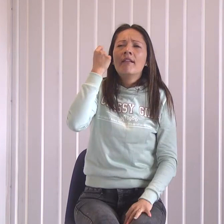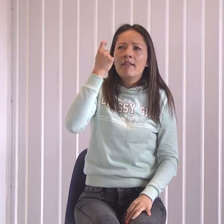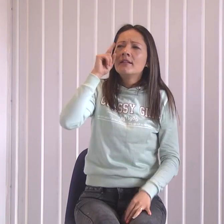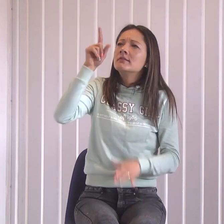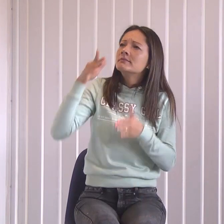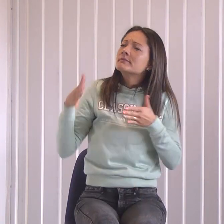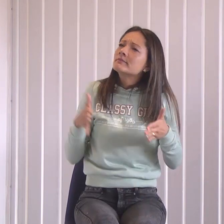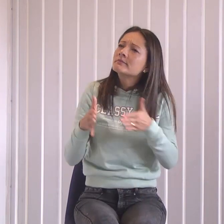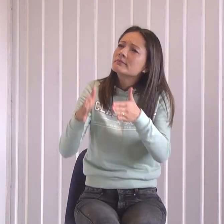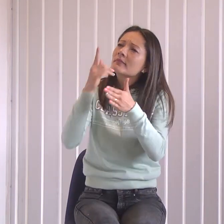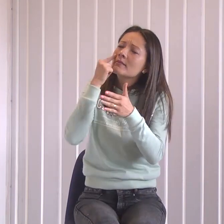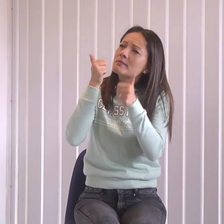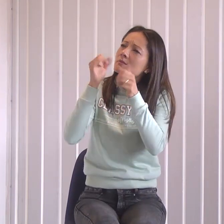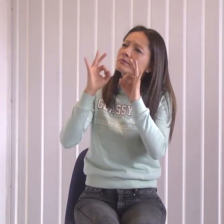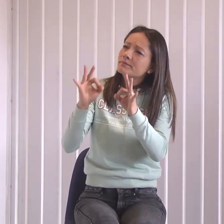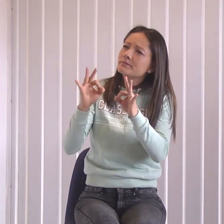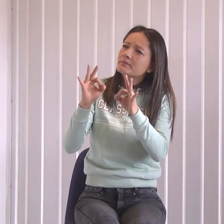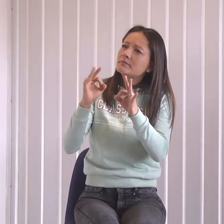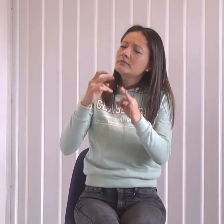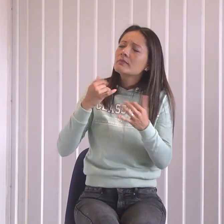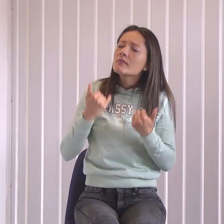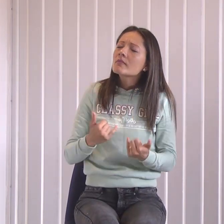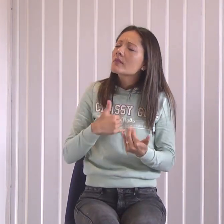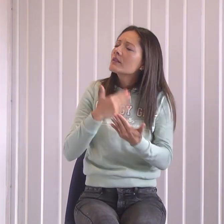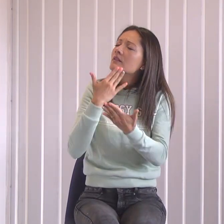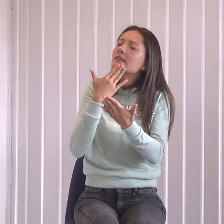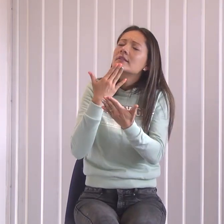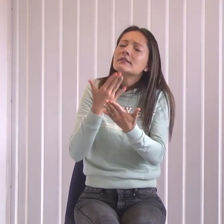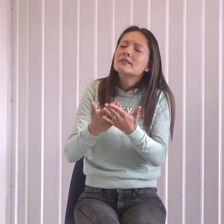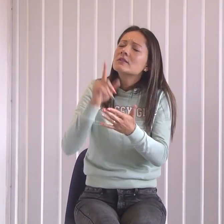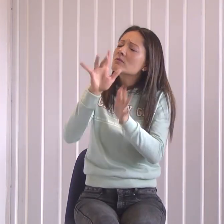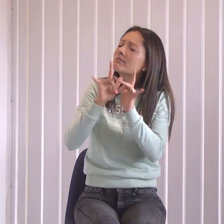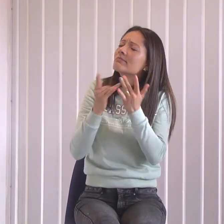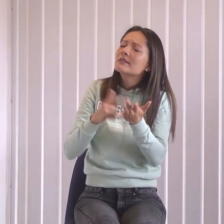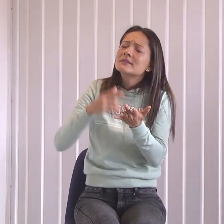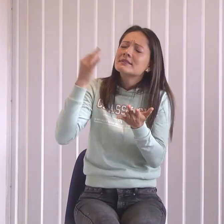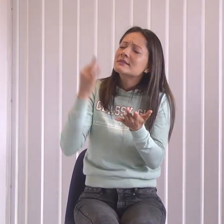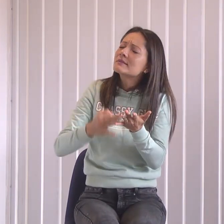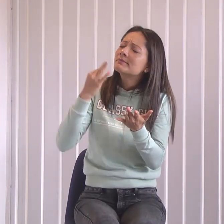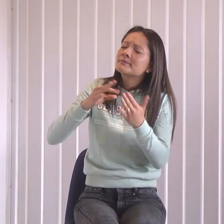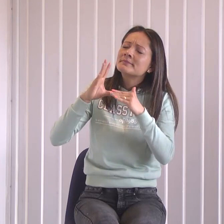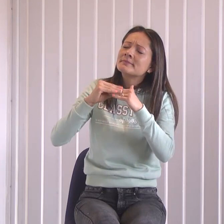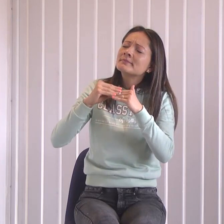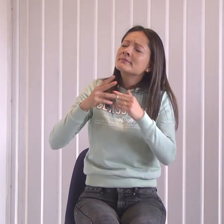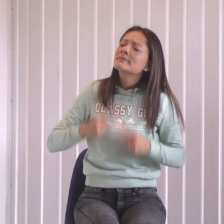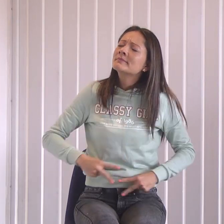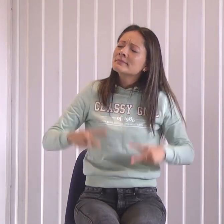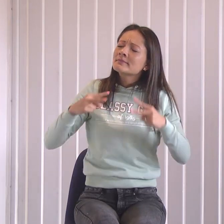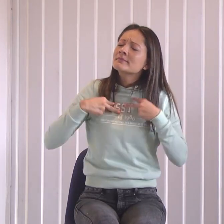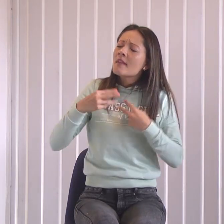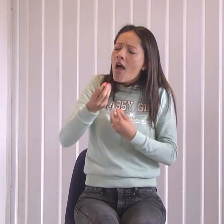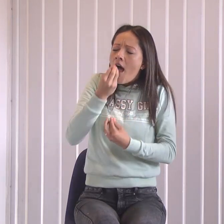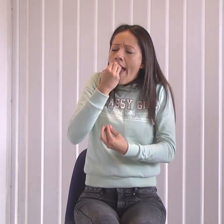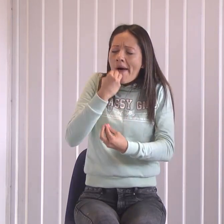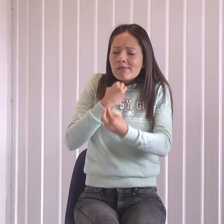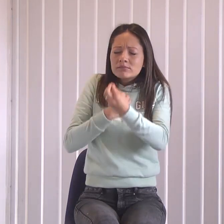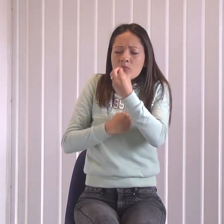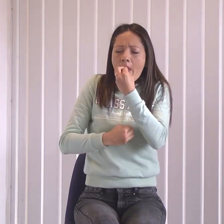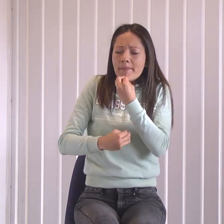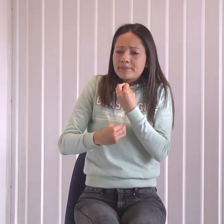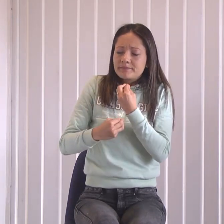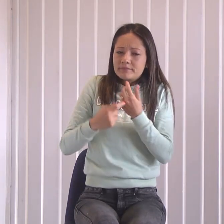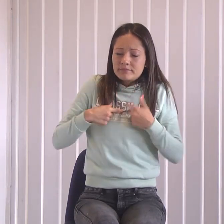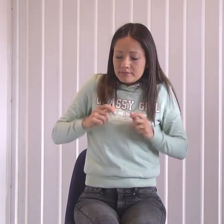tus caminos, Padre bueno. Hoy yo te doy gracias, Señor, porque tu palabra siempre es el pan de vida. Es el pan que al comerlo evita que